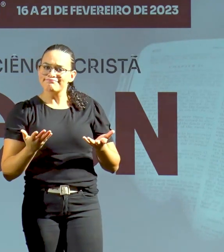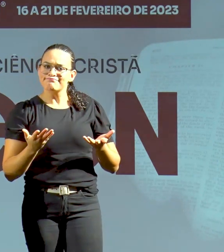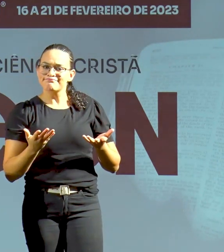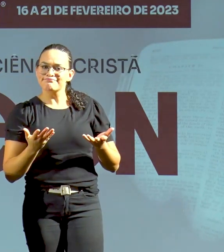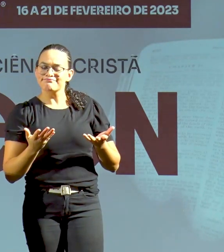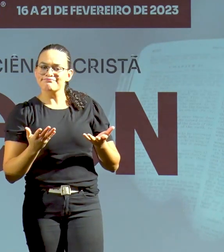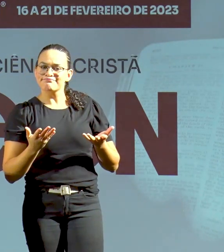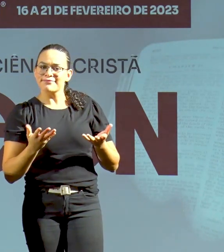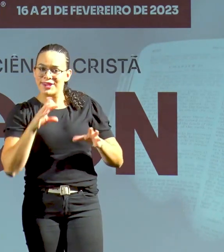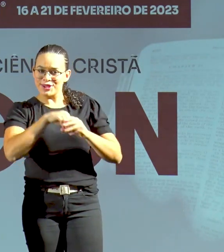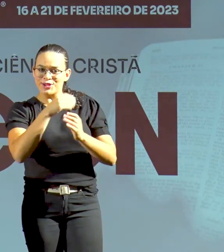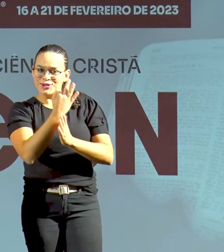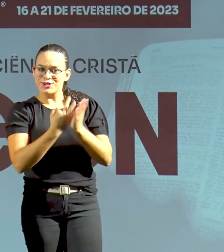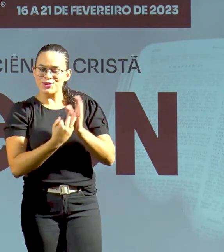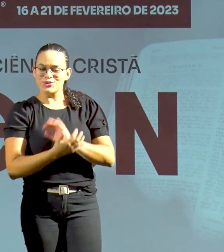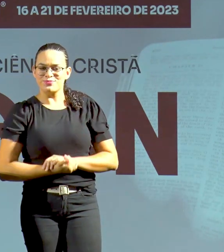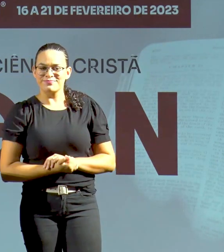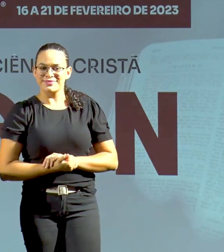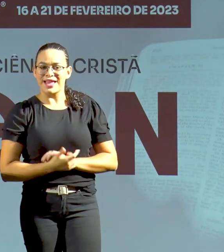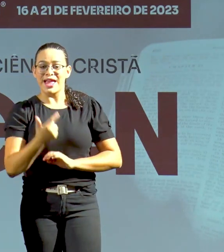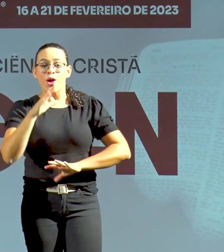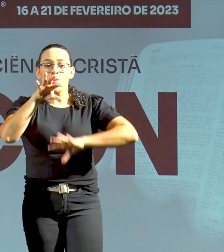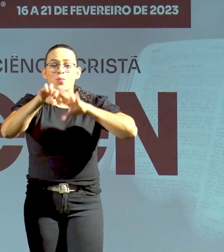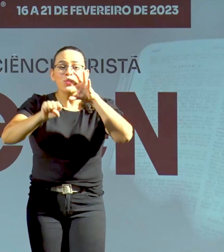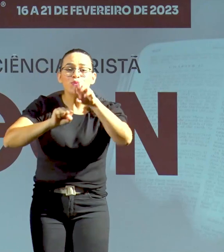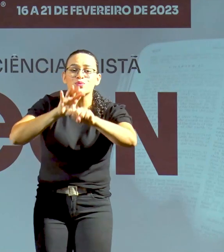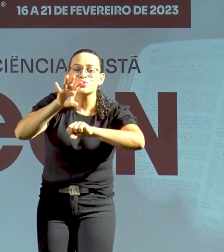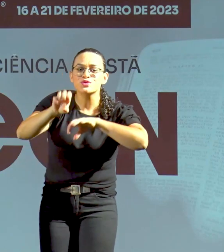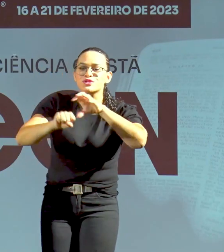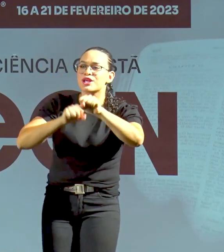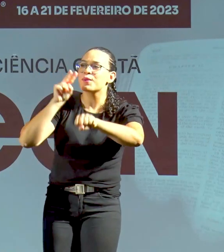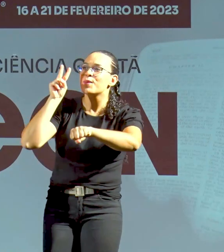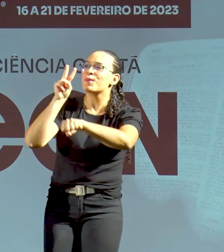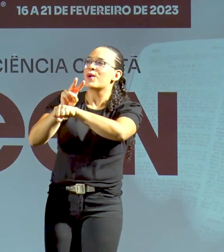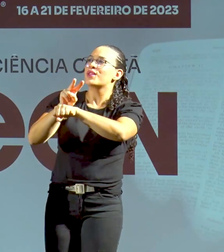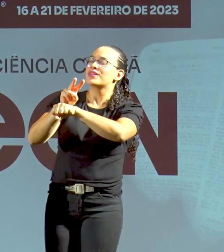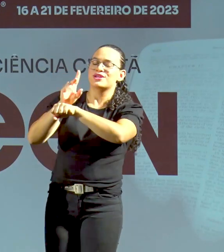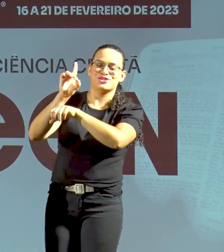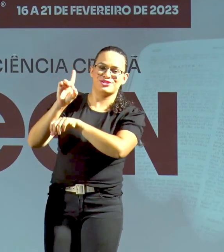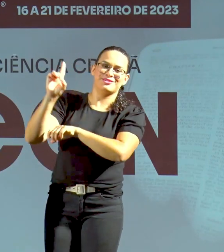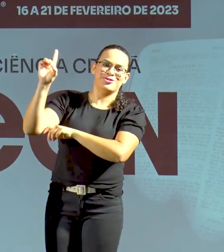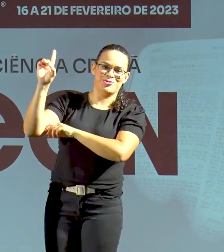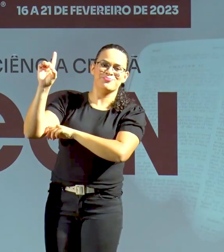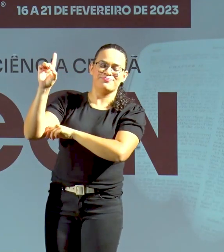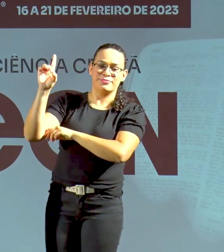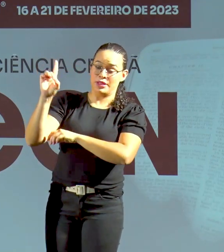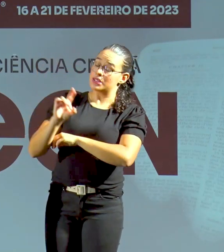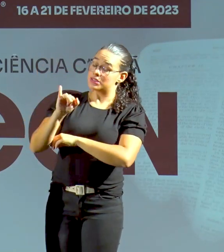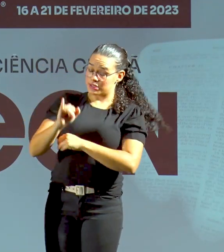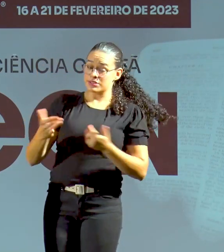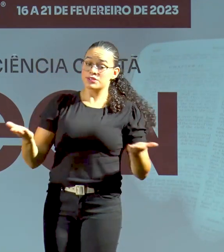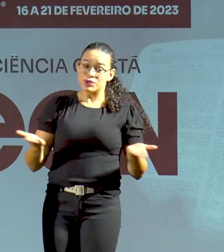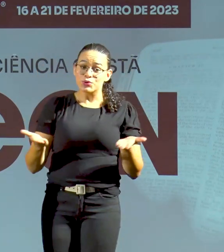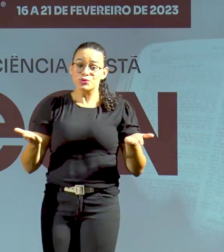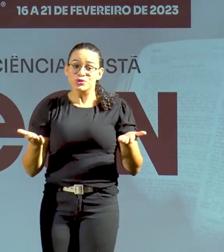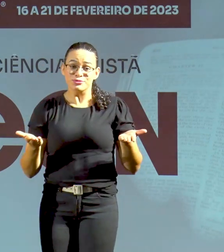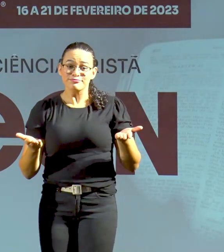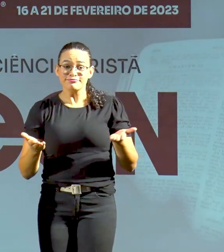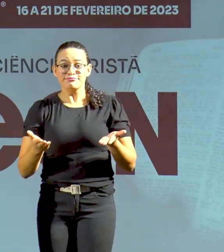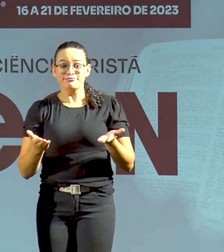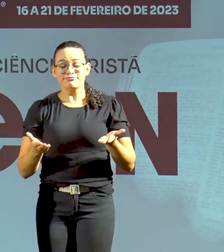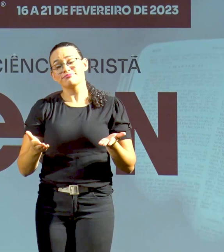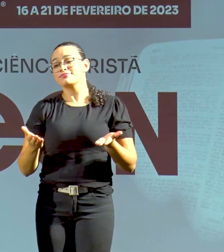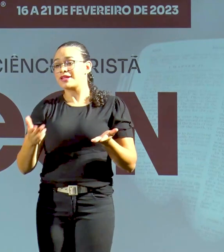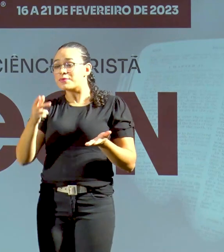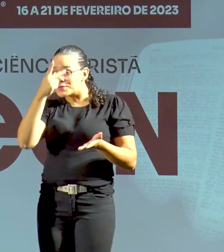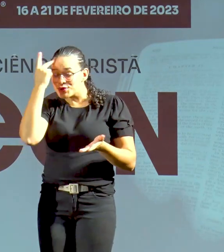buscando Refúgio Nas Asas do Senhor se fosse hoje alguém perguntasse para